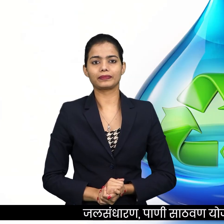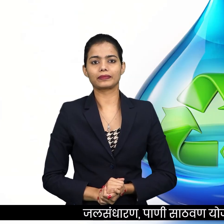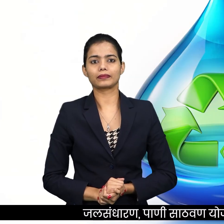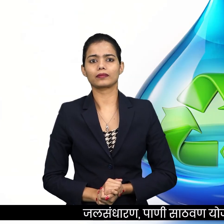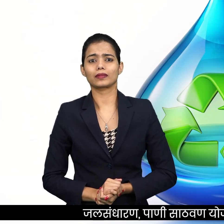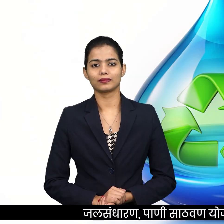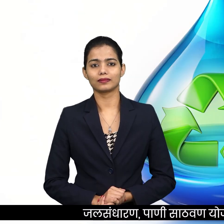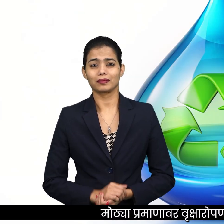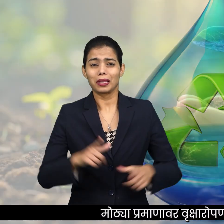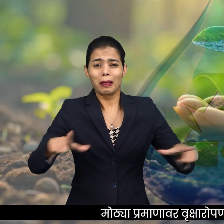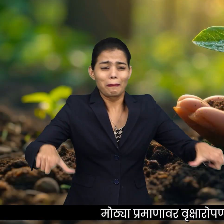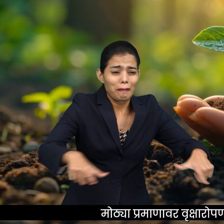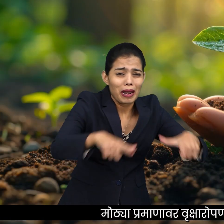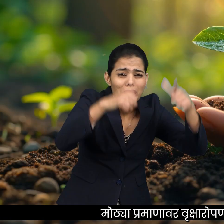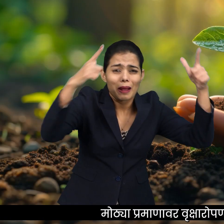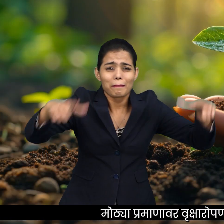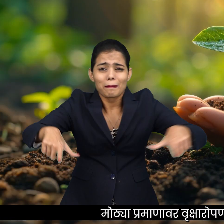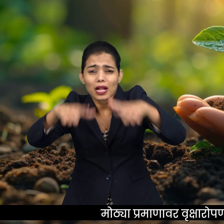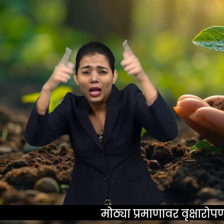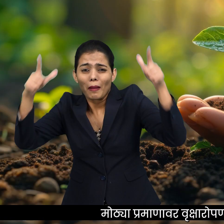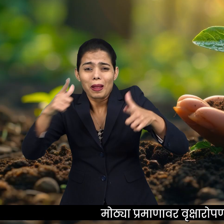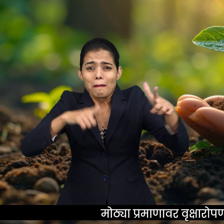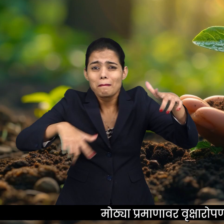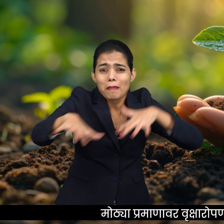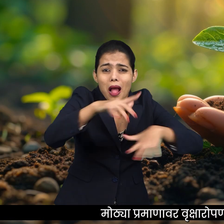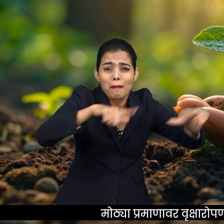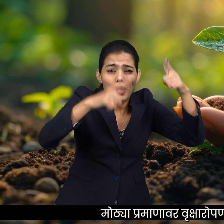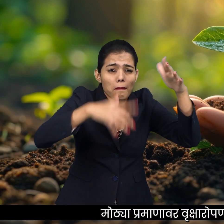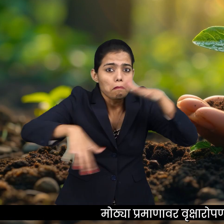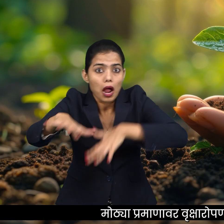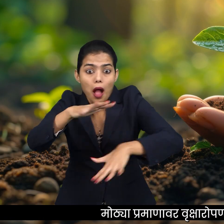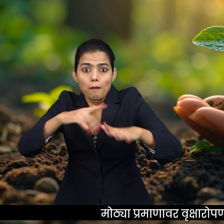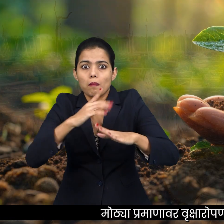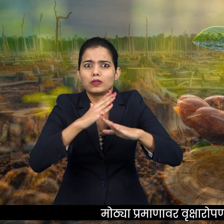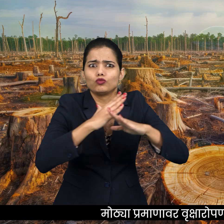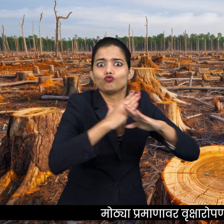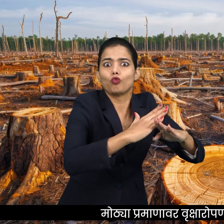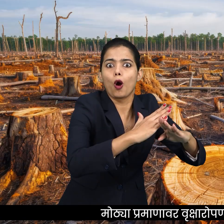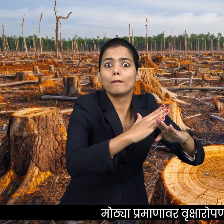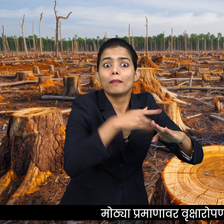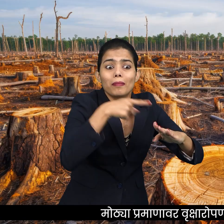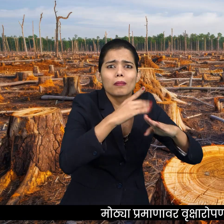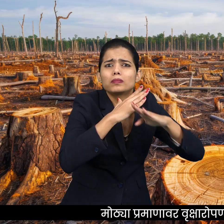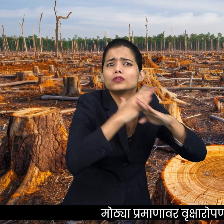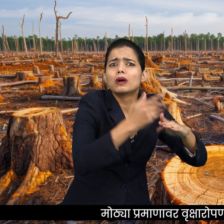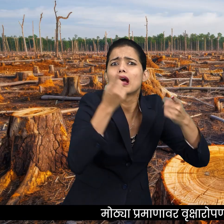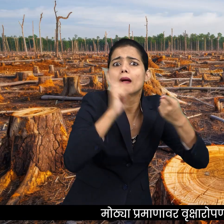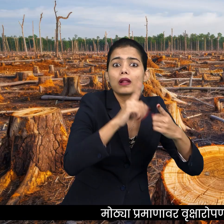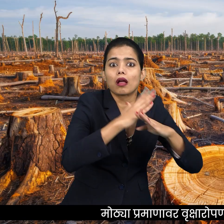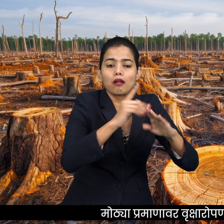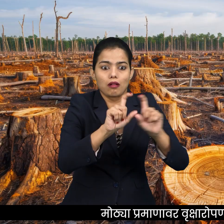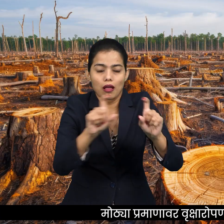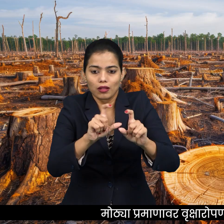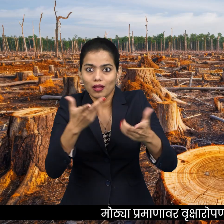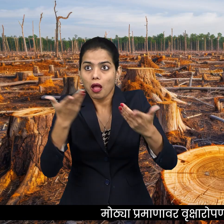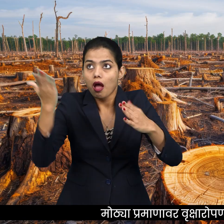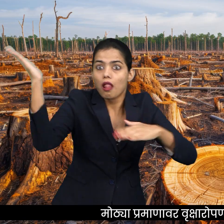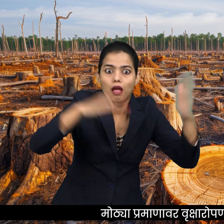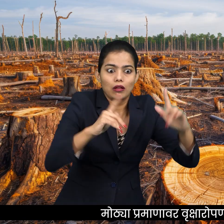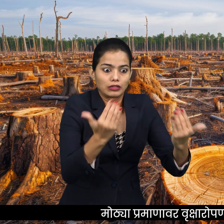पाण्याचा पुनर्वापर, मोठ्या प्रमाणावर वृक्षारोपण आणि जंगलतोड रोखणे.